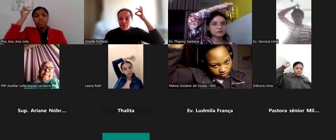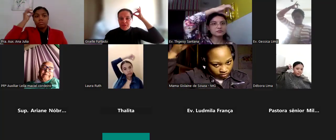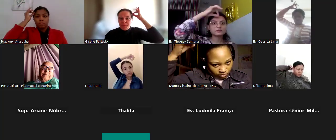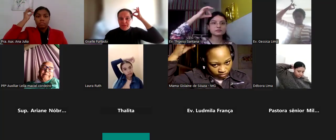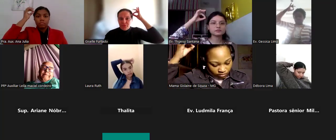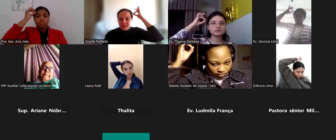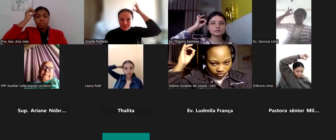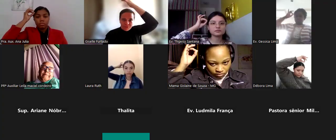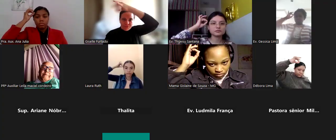de Espírito Santo.